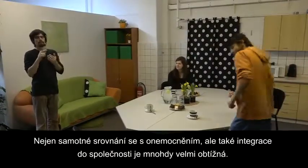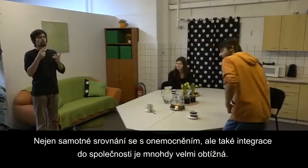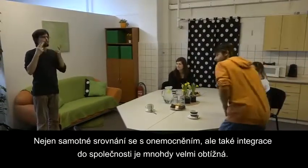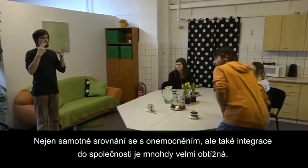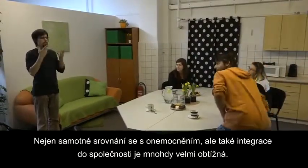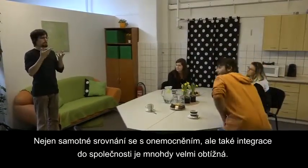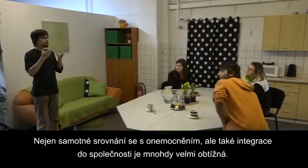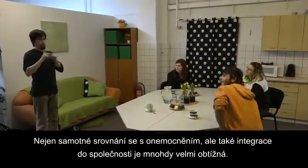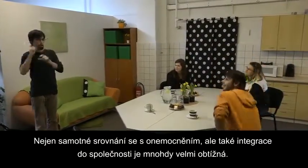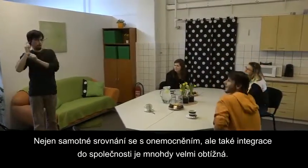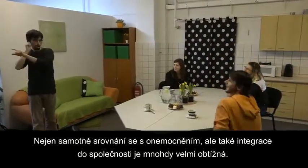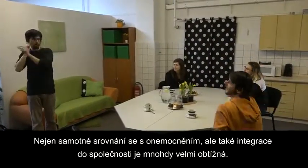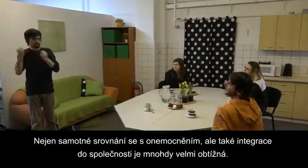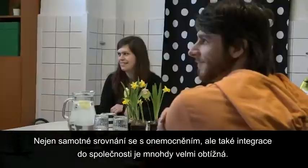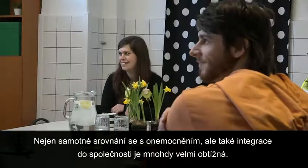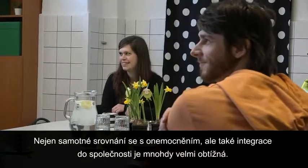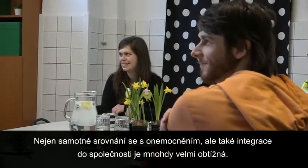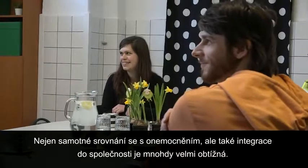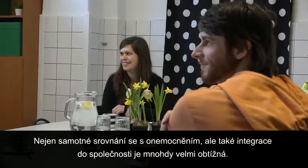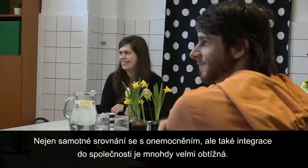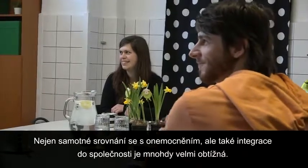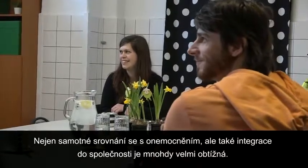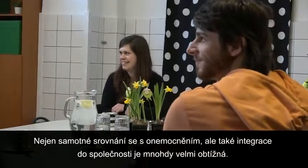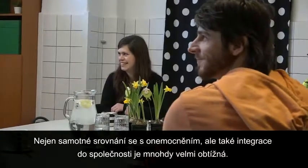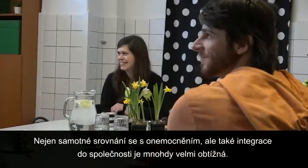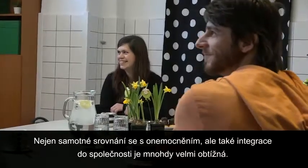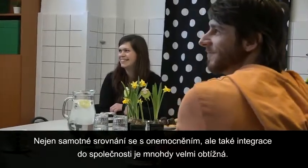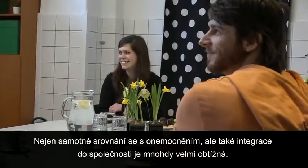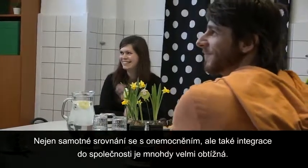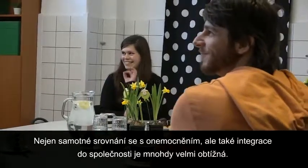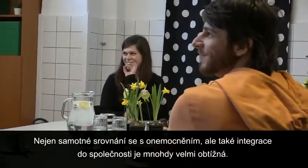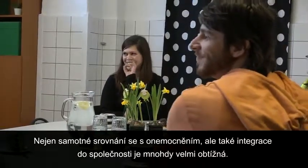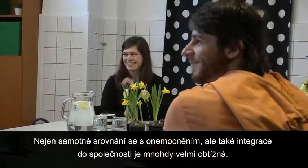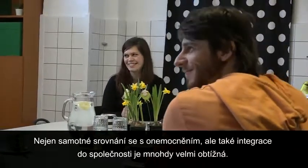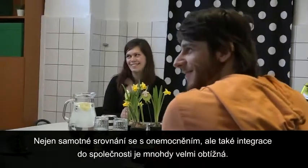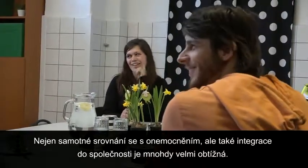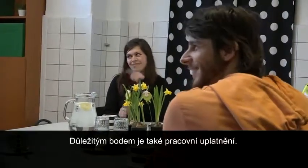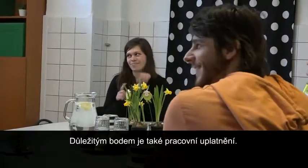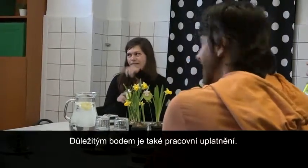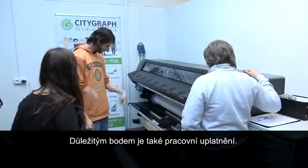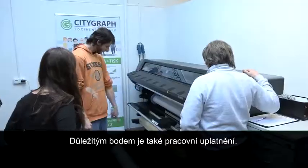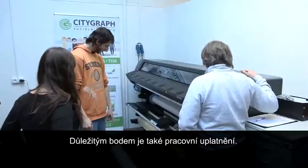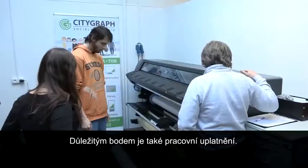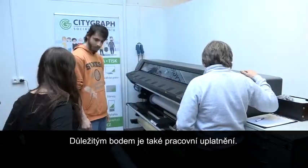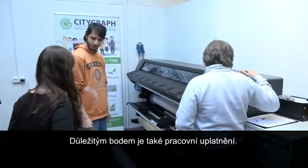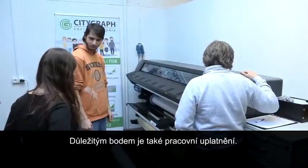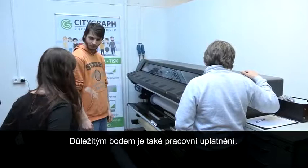samotné srovnání se s onemocněním, ale také integrace do společnosti je mnohdy velmi obtížná. Důležitým bodem je také